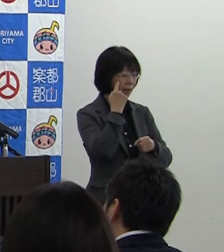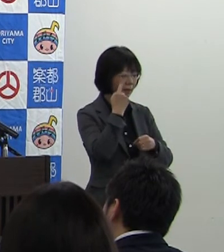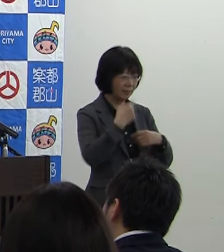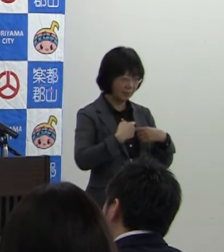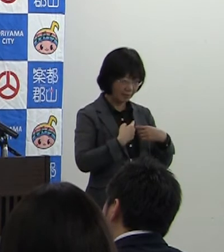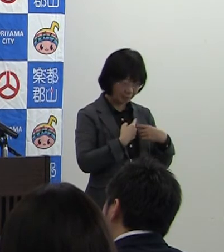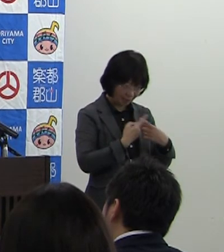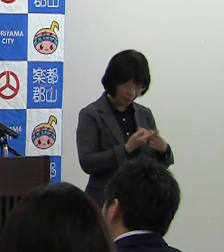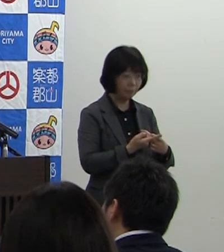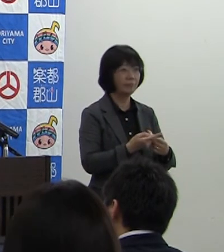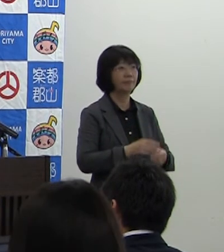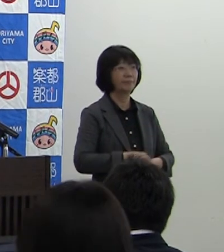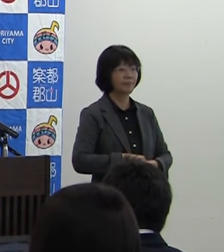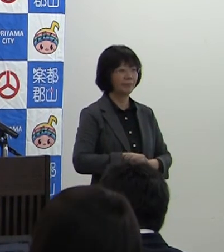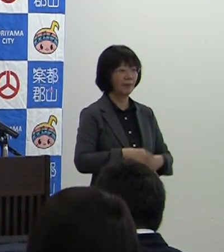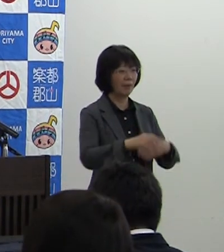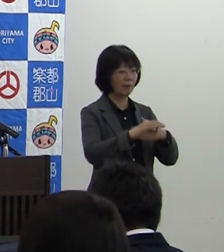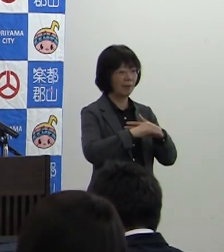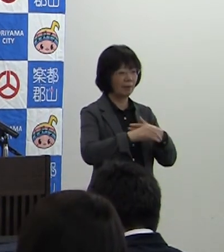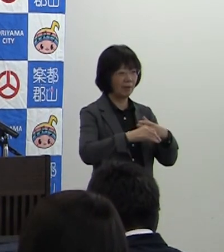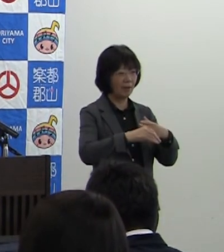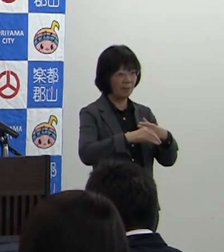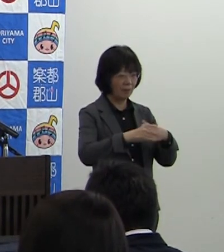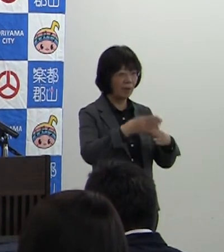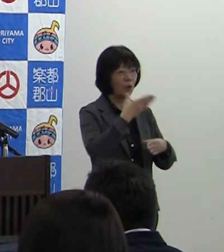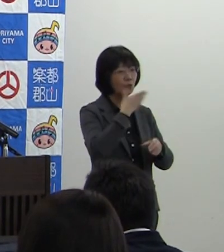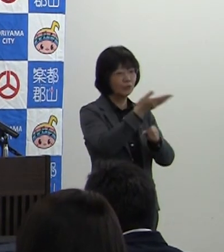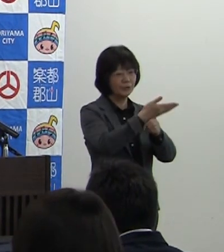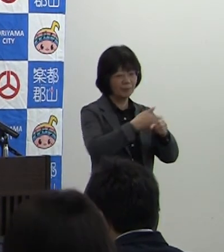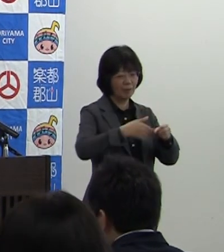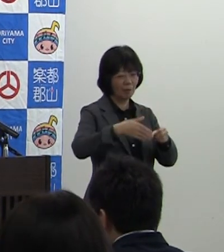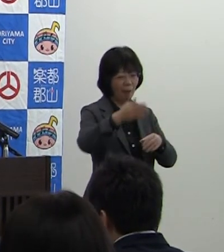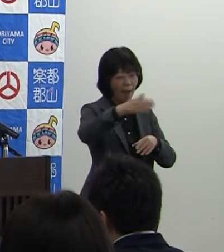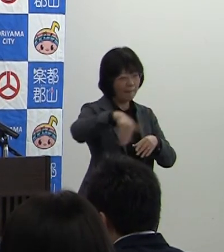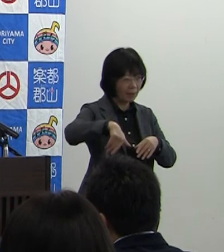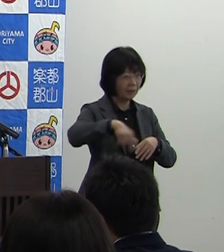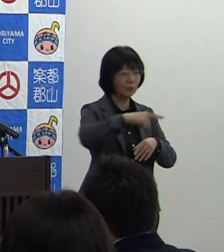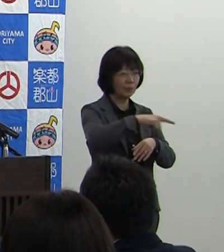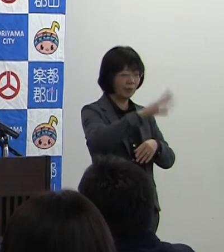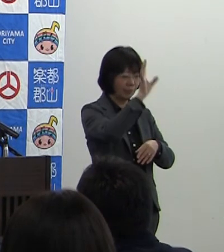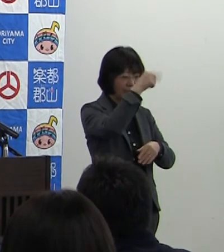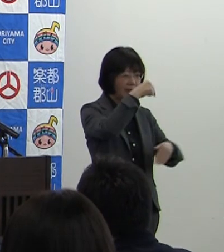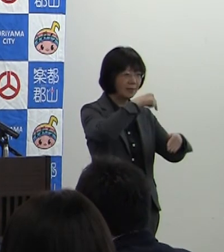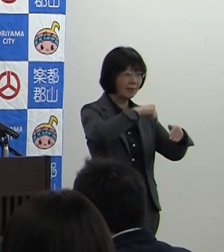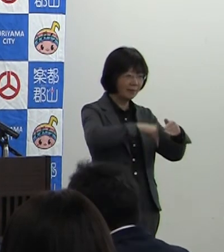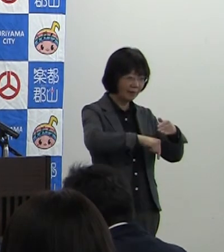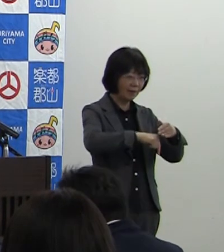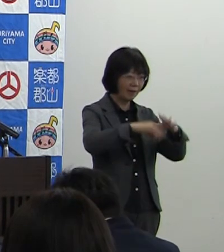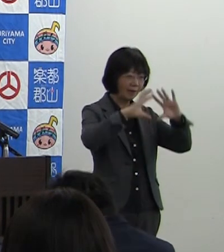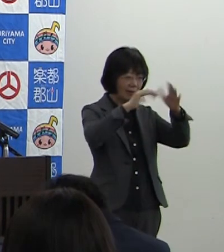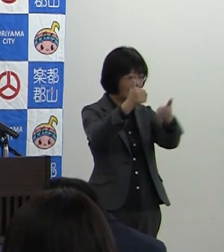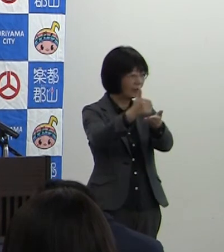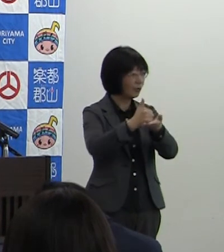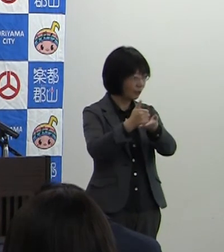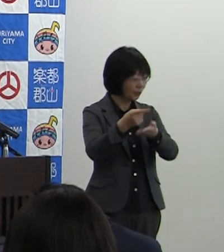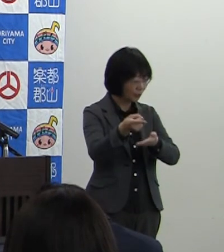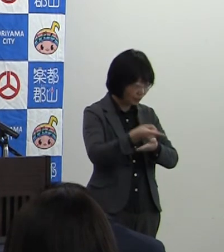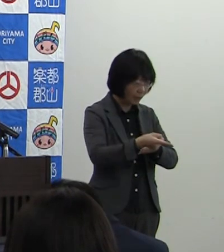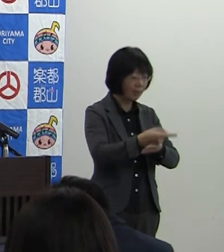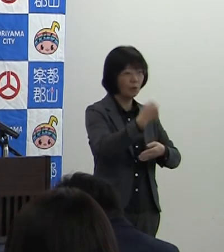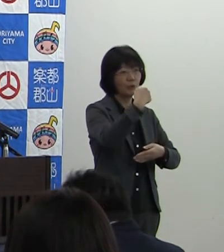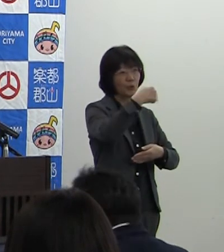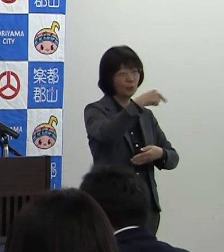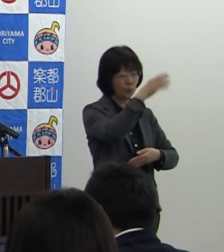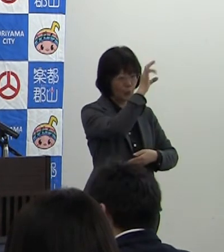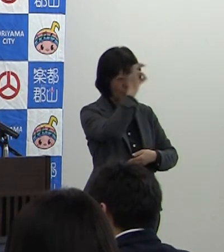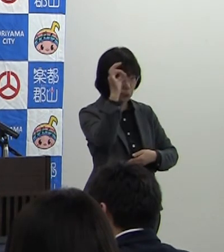ね、浜通りあるいはその県全体で見ればですね、インバウンドですとか、あと教育旅行